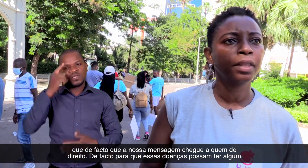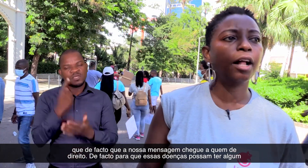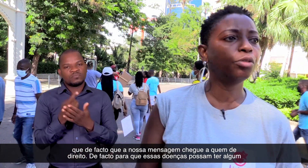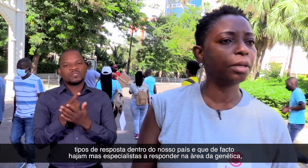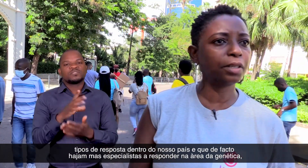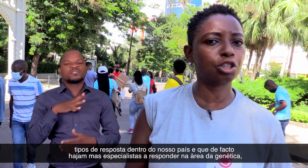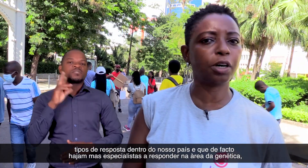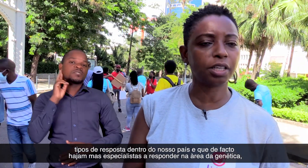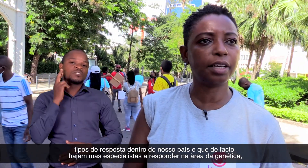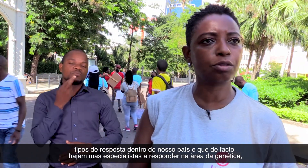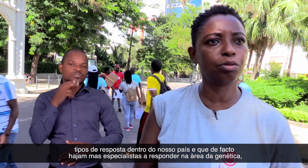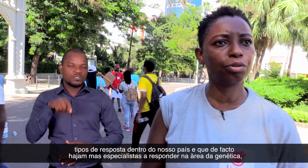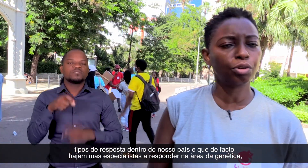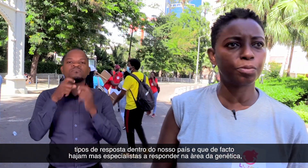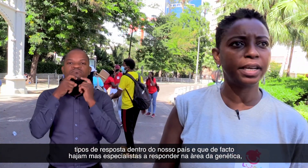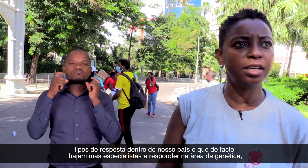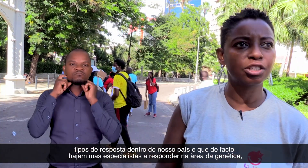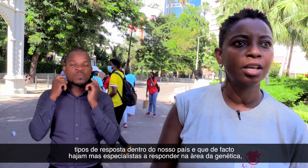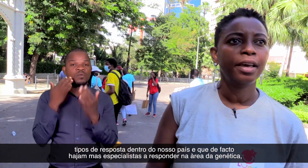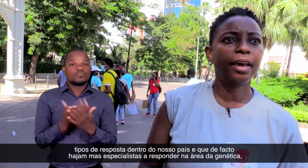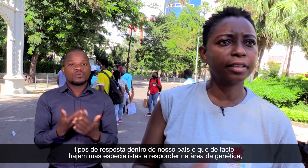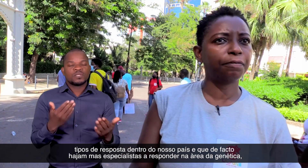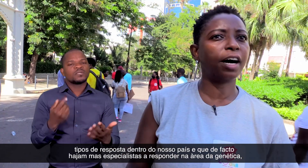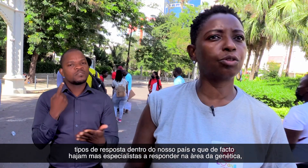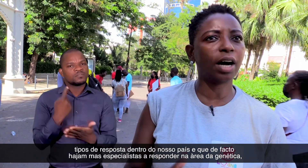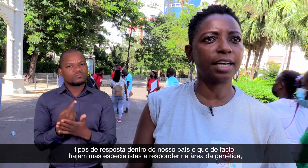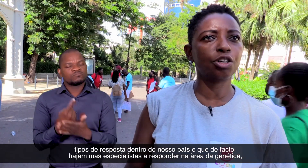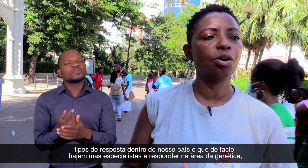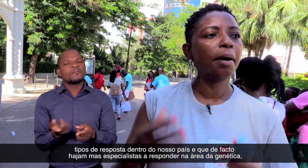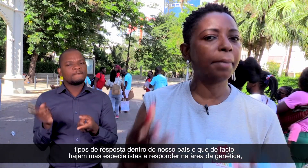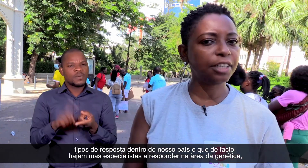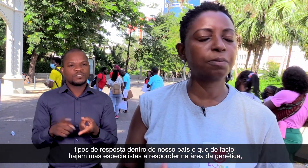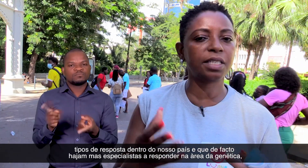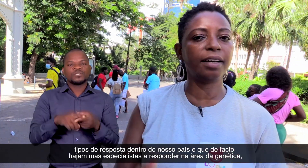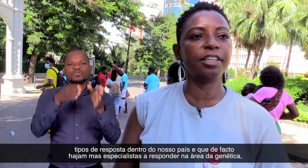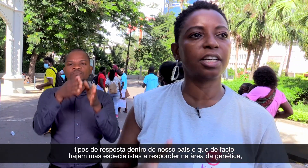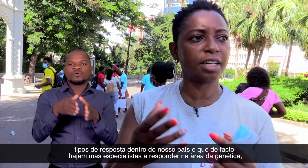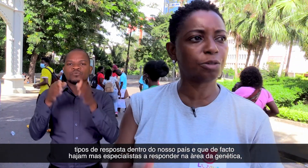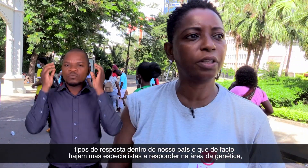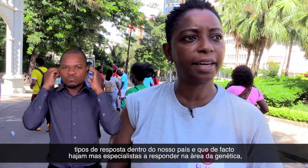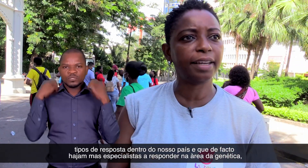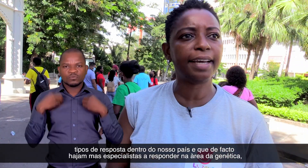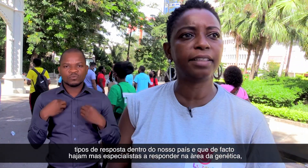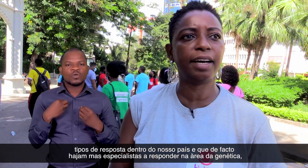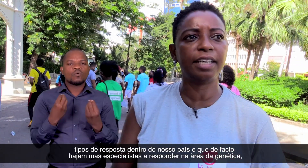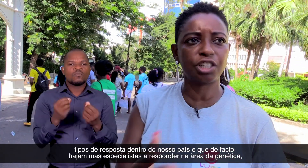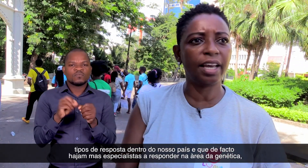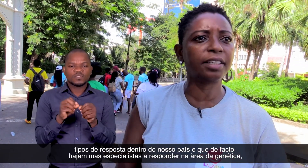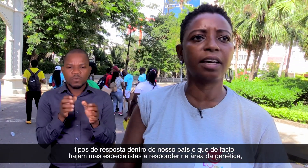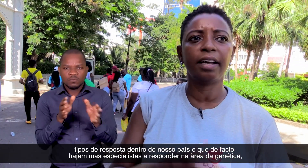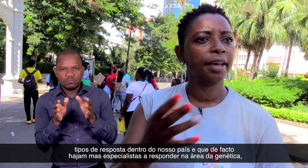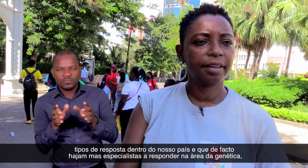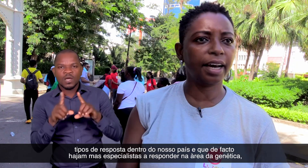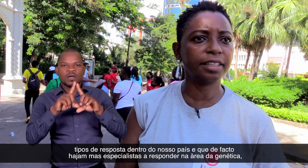ter algum tipo de resposta dentro do nosso país. É que, de facto, hajam mais especialistas a responderem na área da